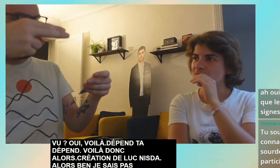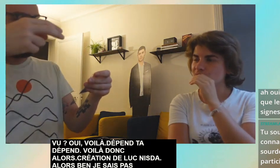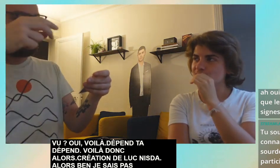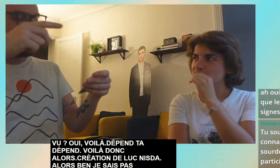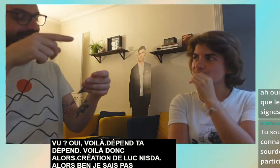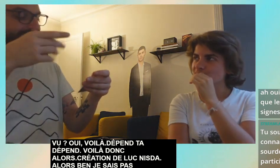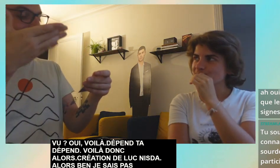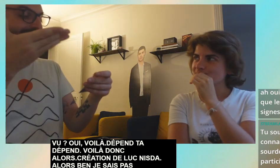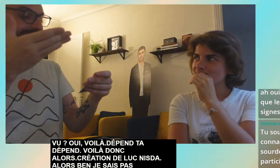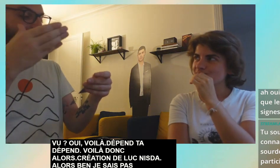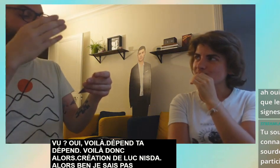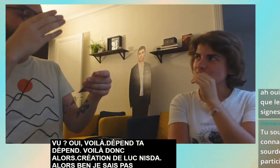nationale des